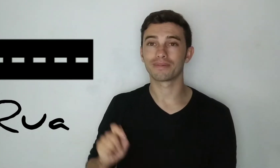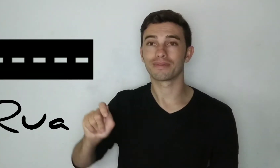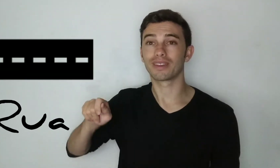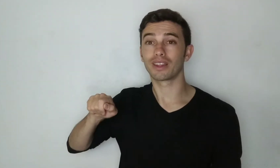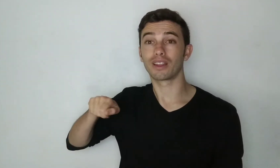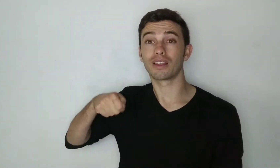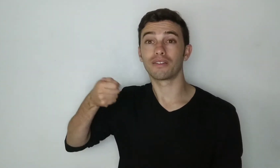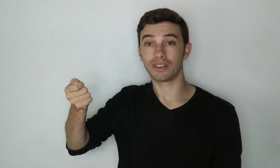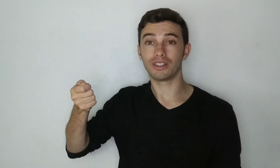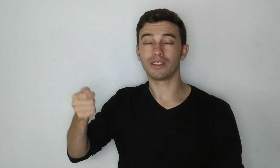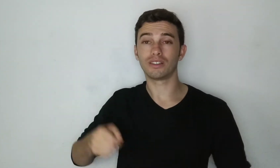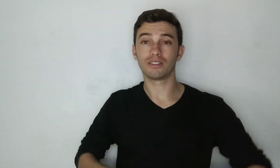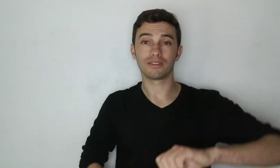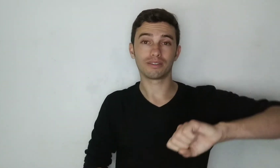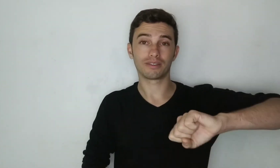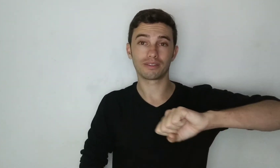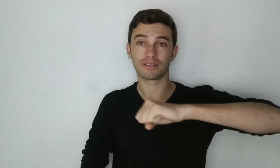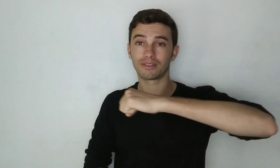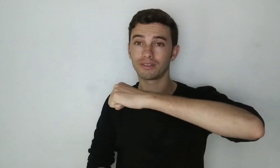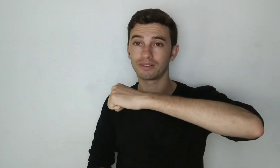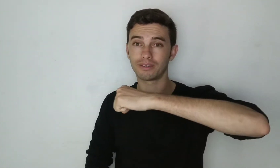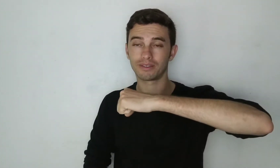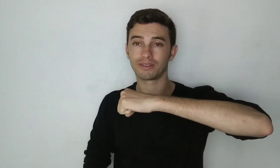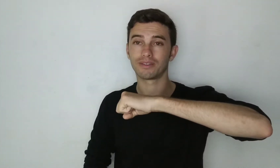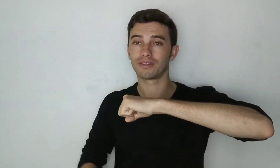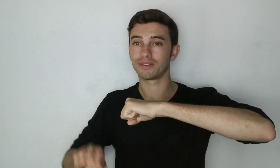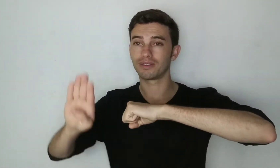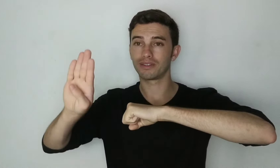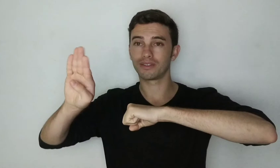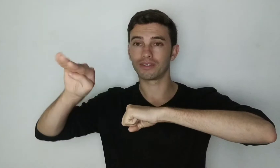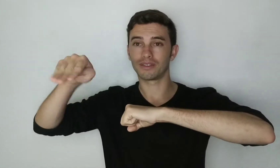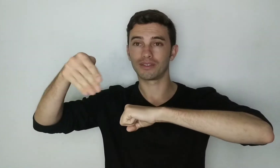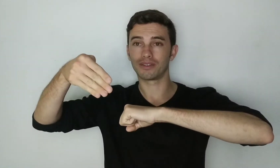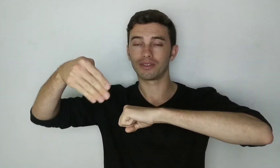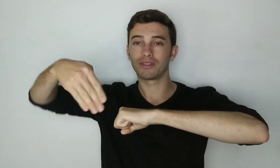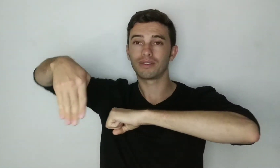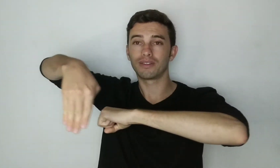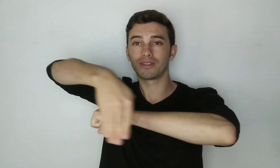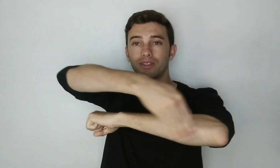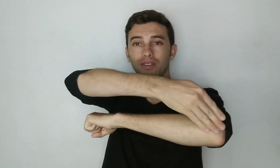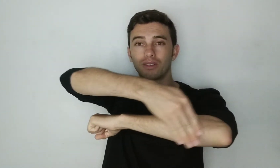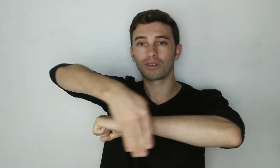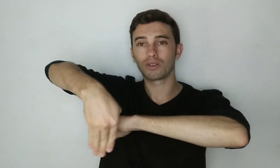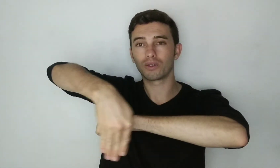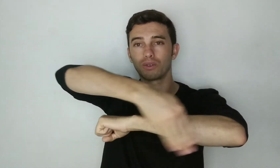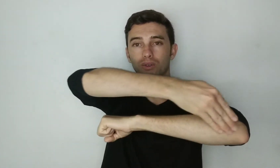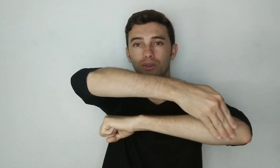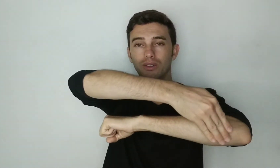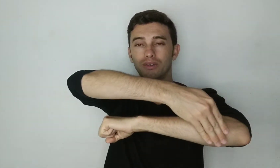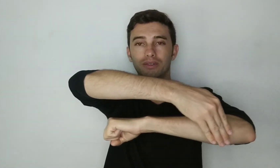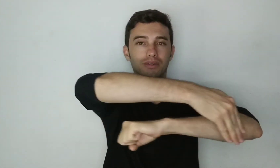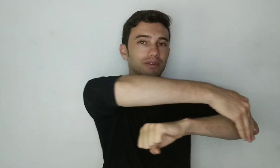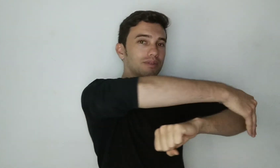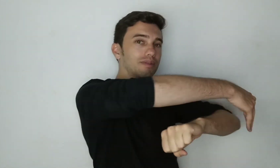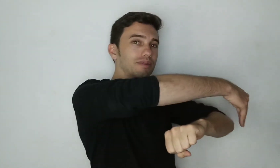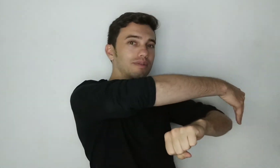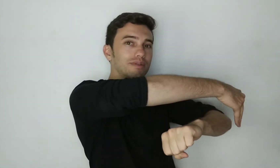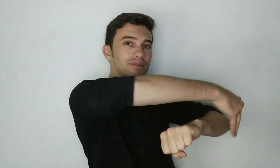Para fazer o sinal, você utilizará um dos seus antebraços e a outra mão. Com essa configuração de mão, fará